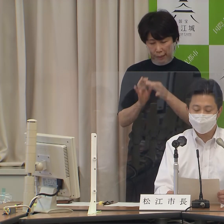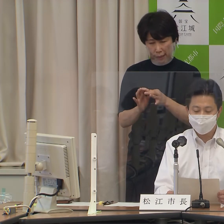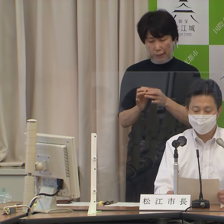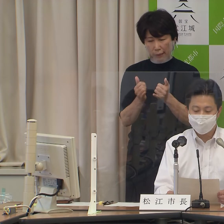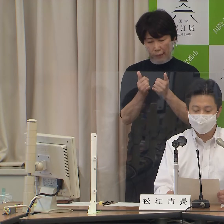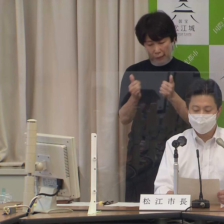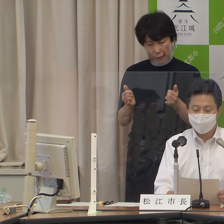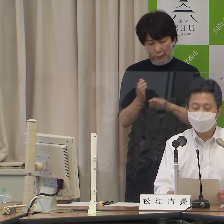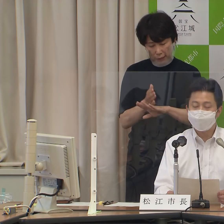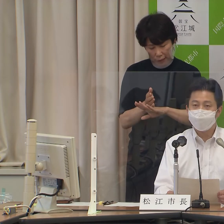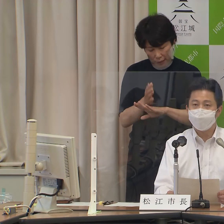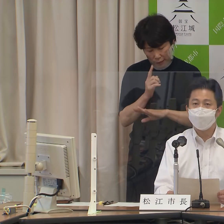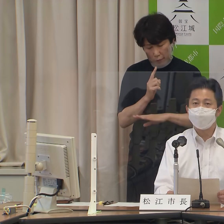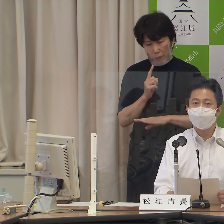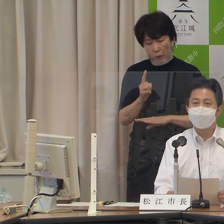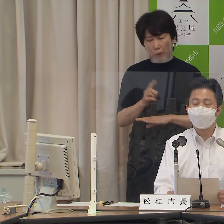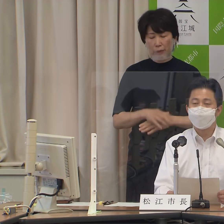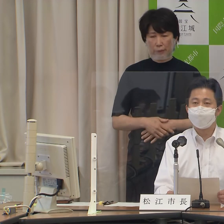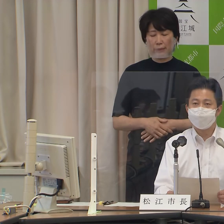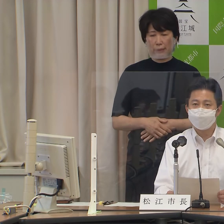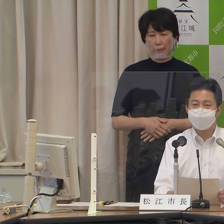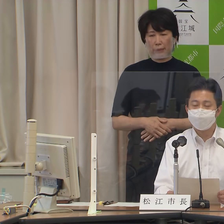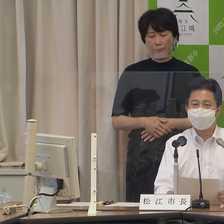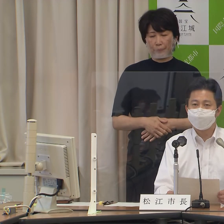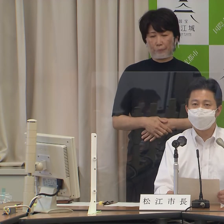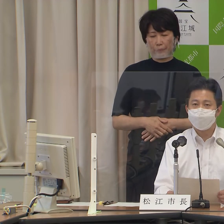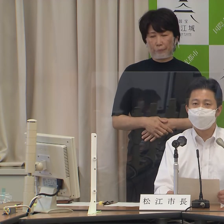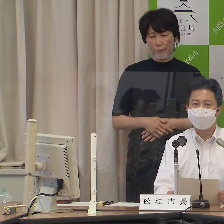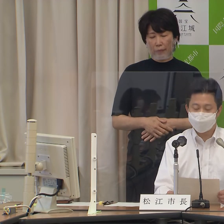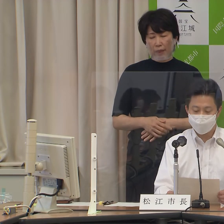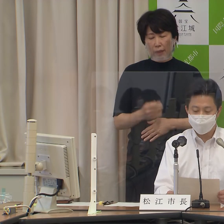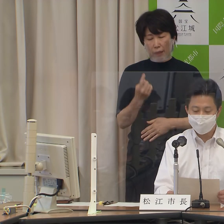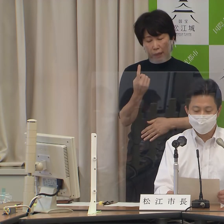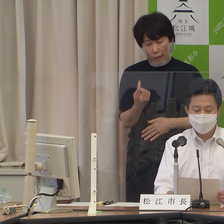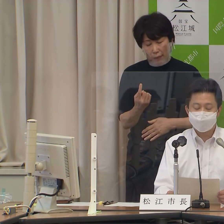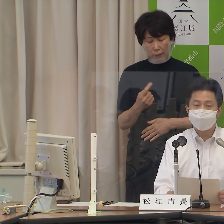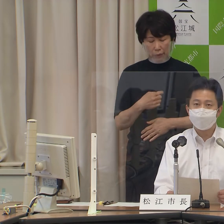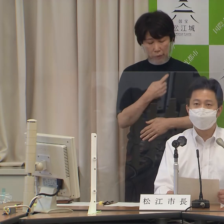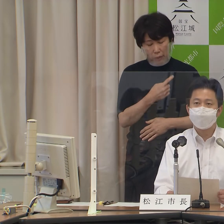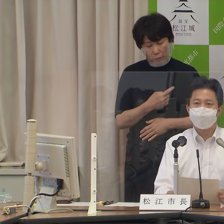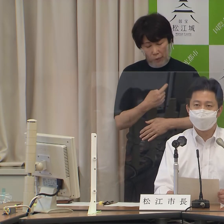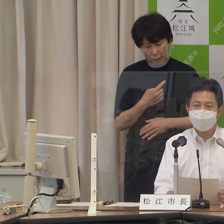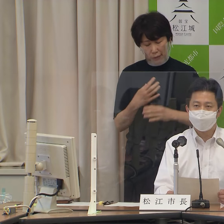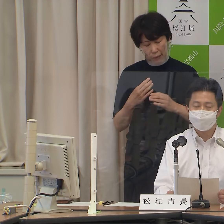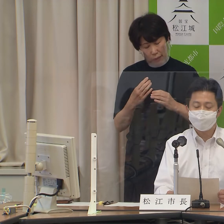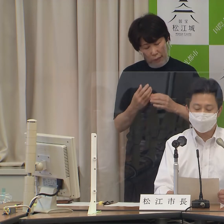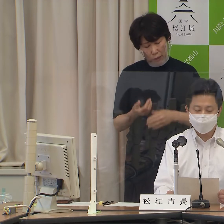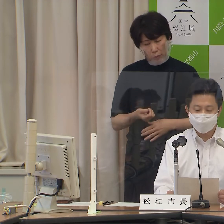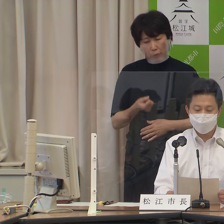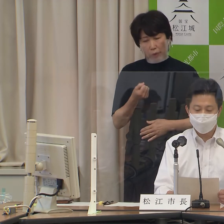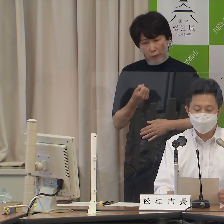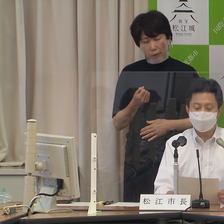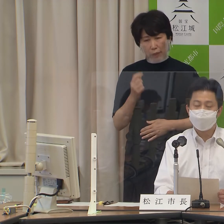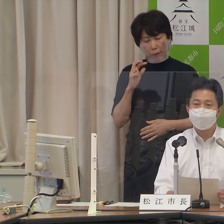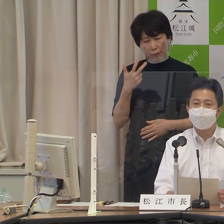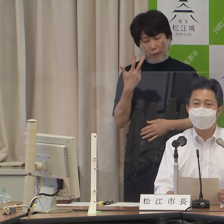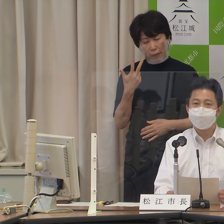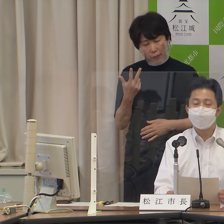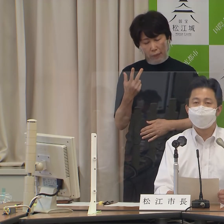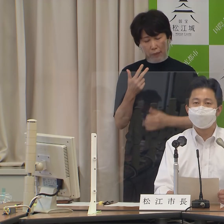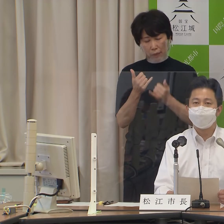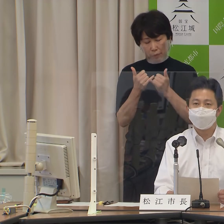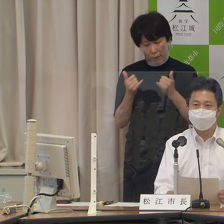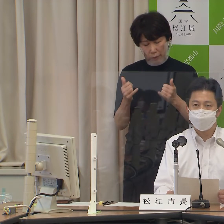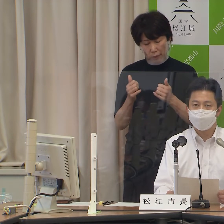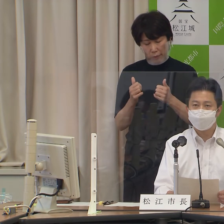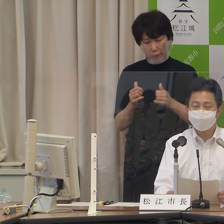して、相手を思いやることのできる松江市民らしく一丸となることで、新型コロナウイルスに打